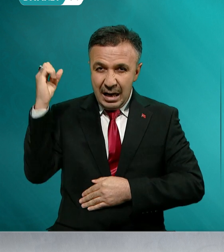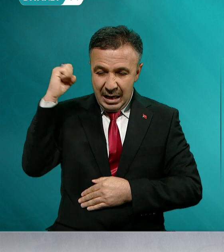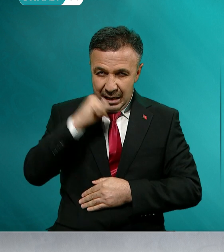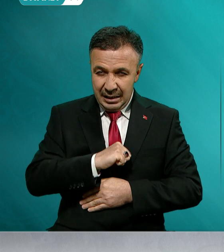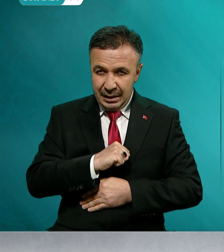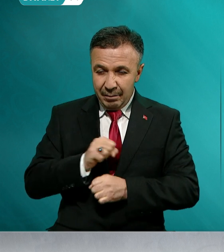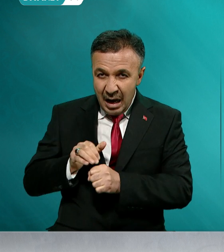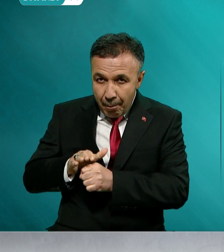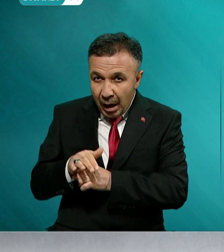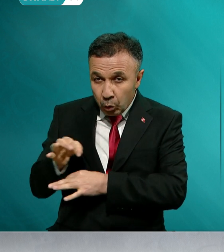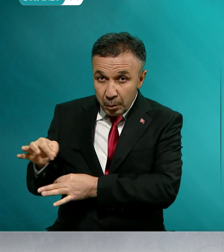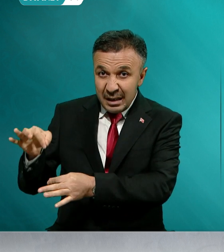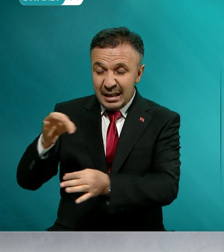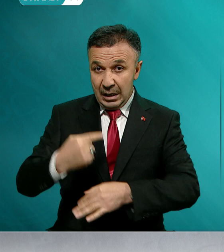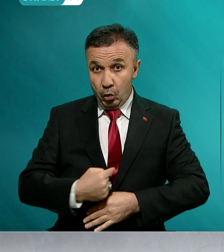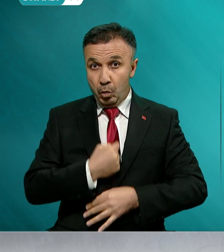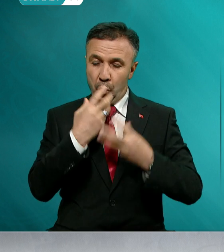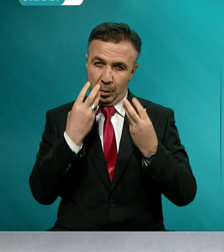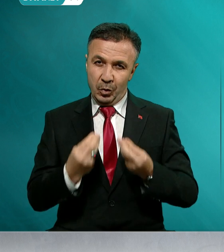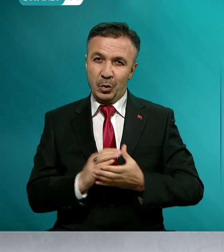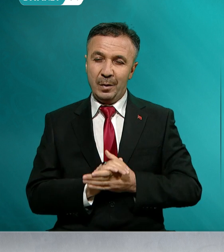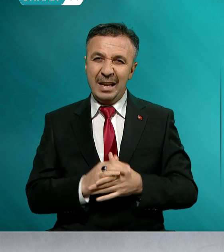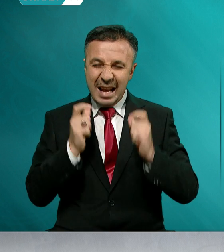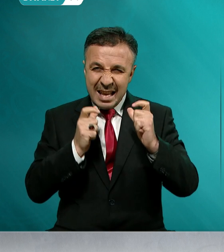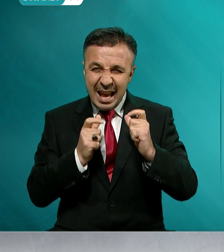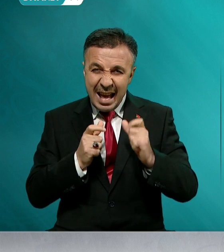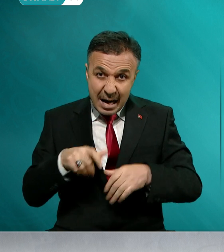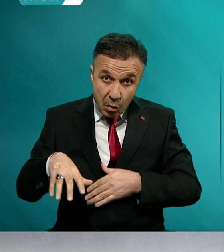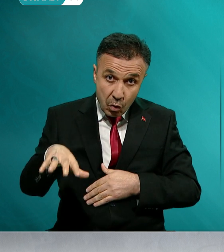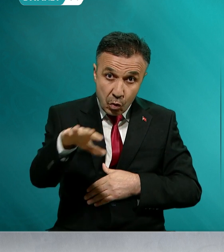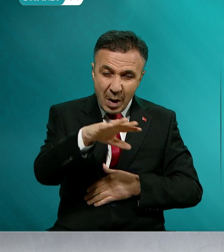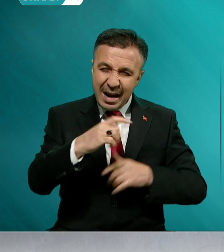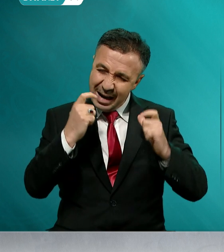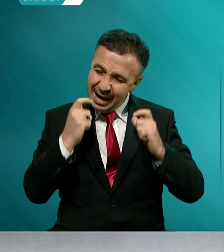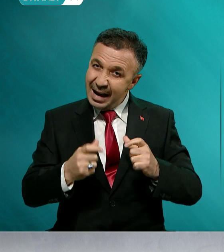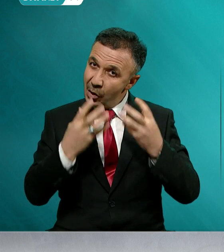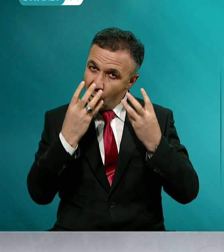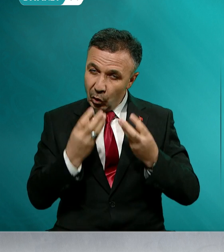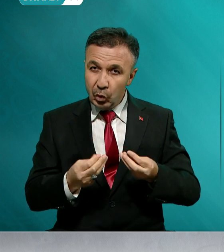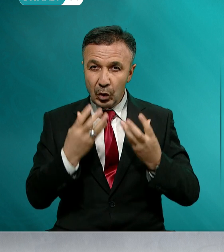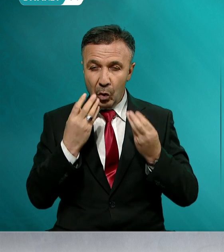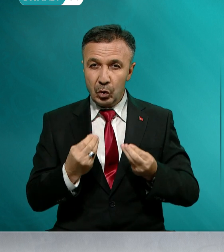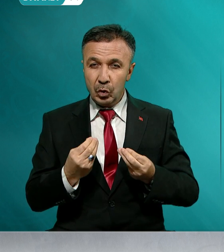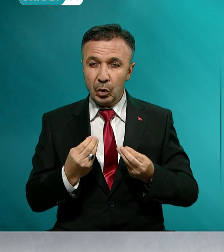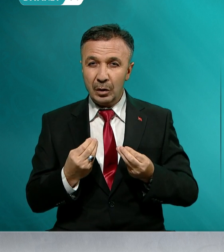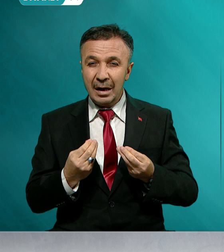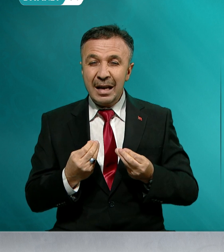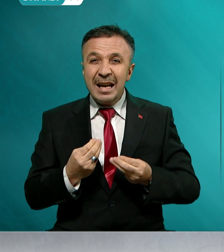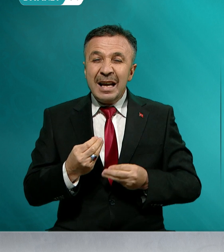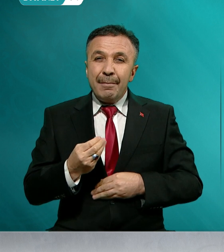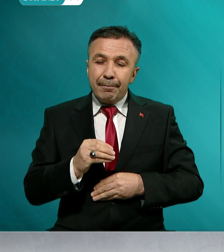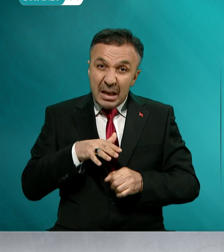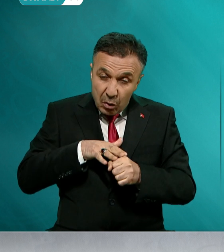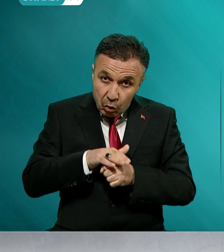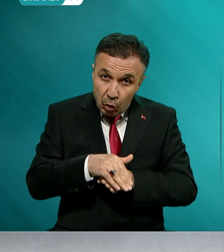mazluma Umut tur yeryüzünün her neresinde olursa olsun kanayan bir yara gördüm